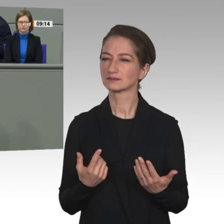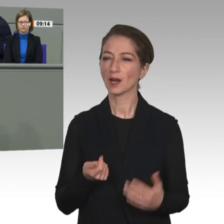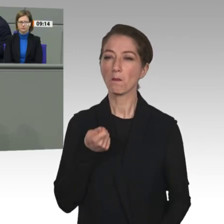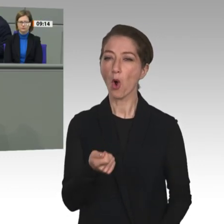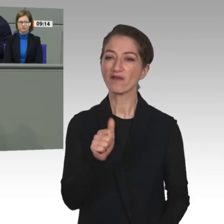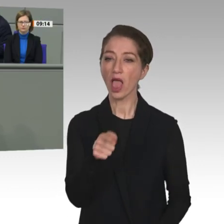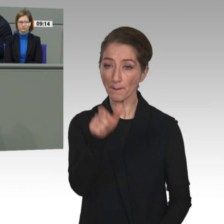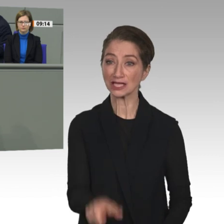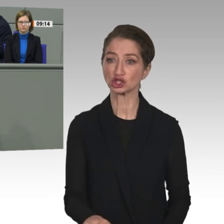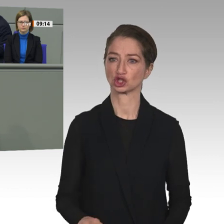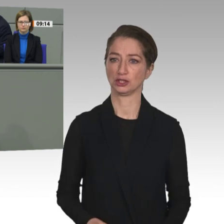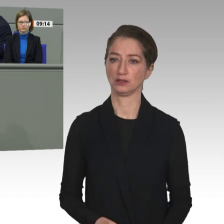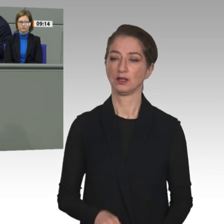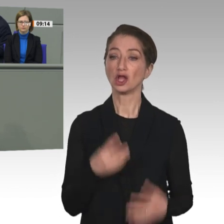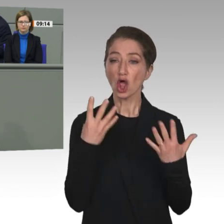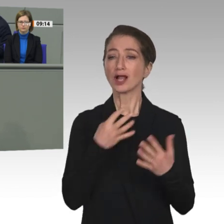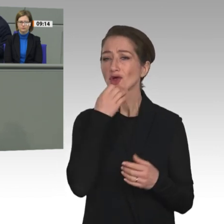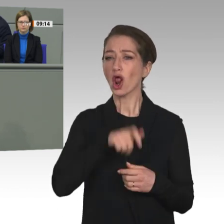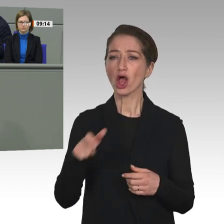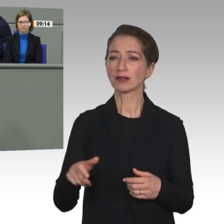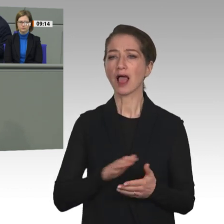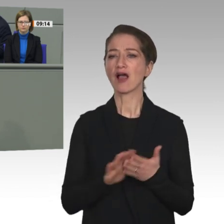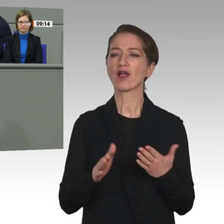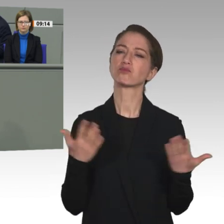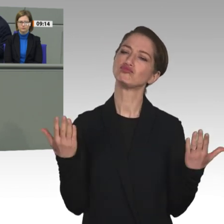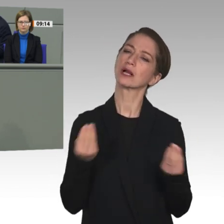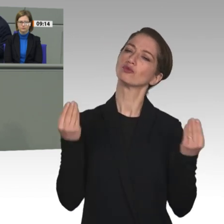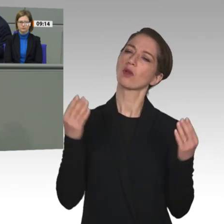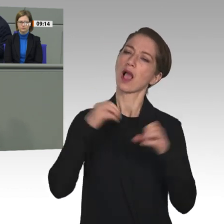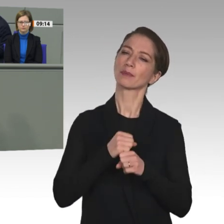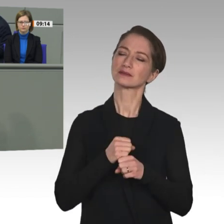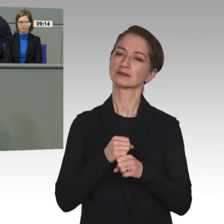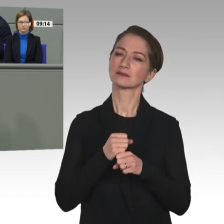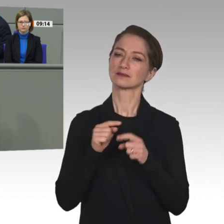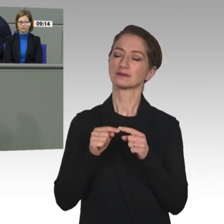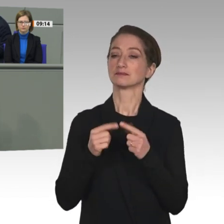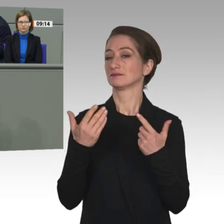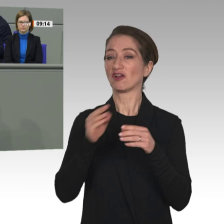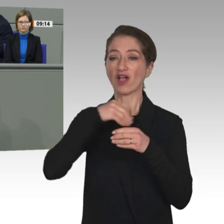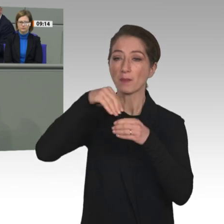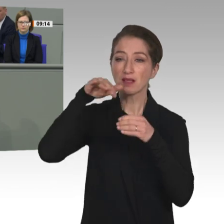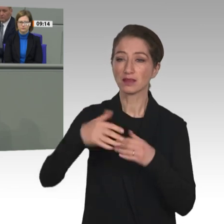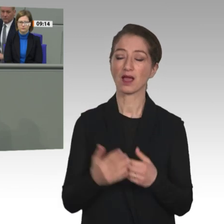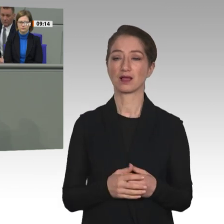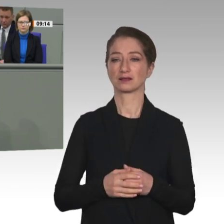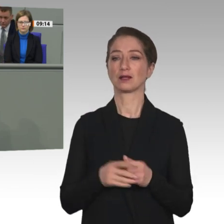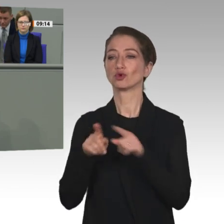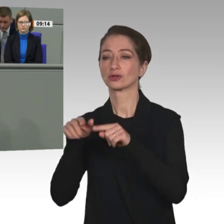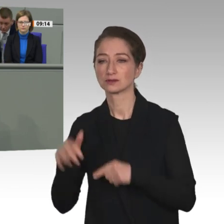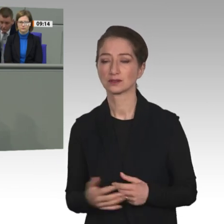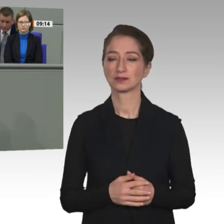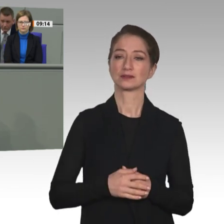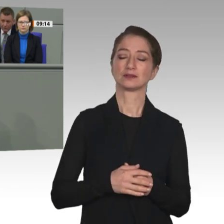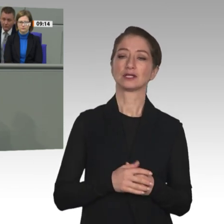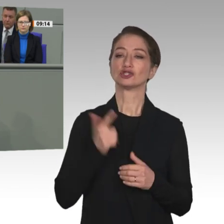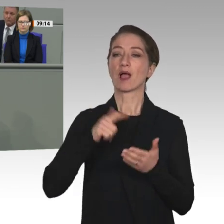ermordet worden sind. Es waren 9 junge Leute, die einfach den Tag ausklingen lassen wollten. Söhne, Brüder, eine zweifache Mutter, ein